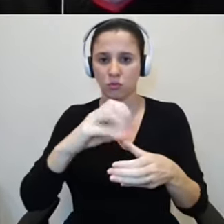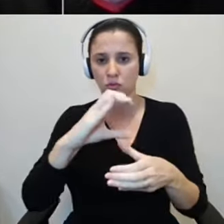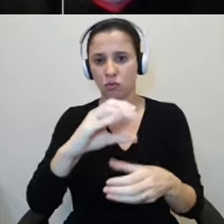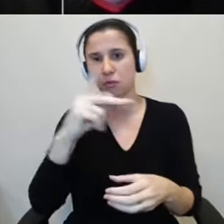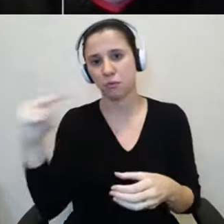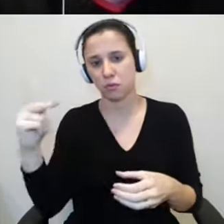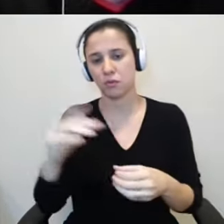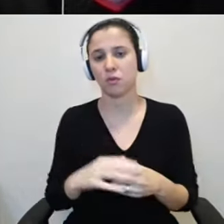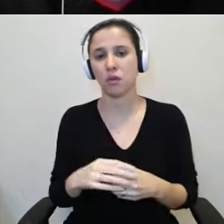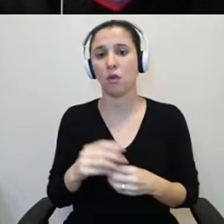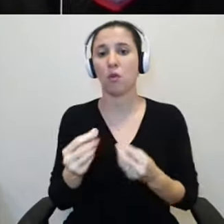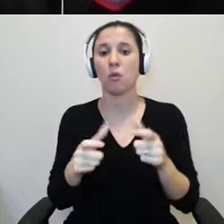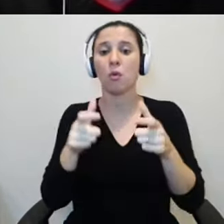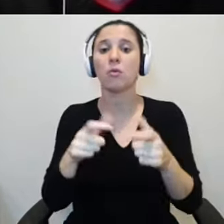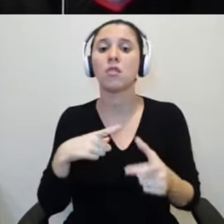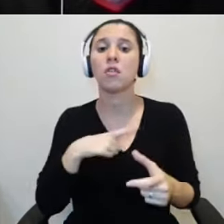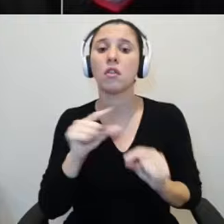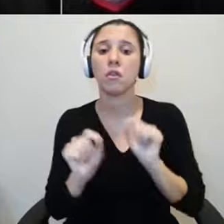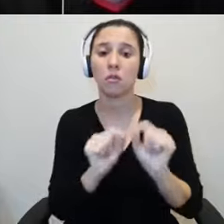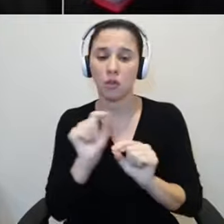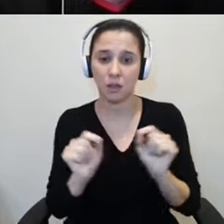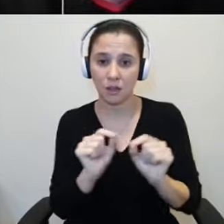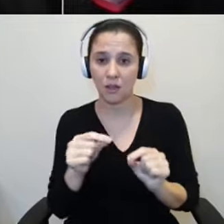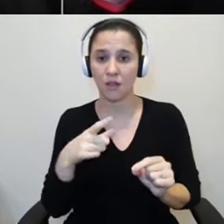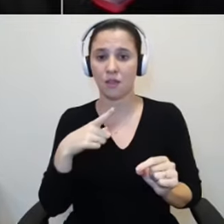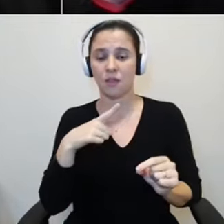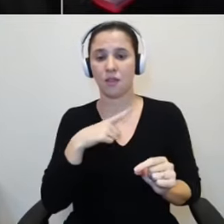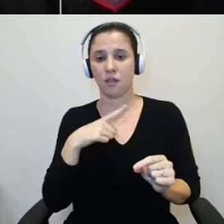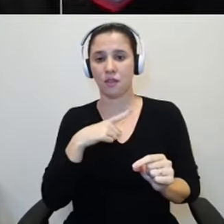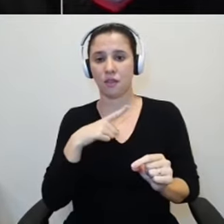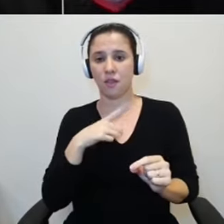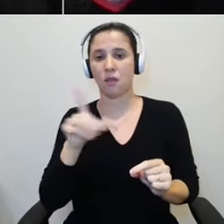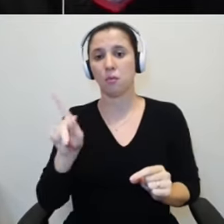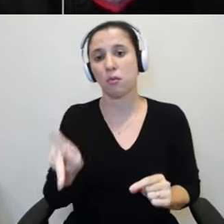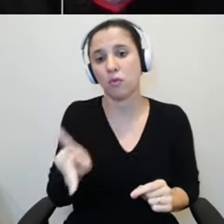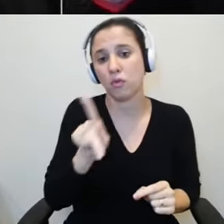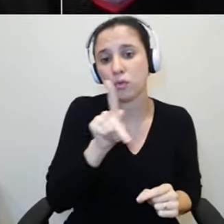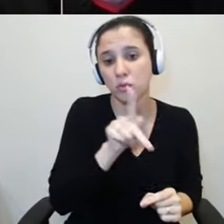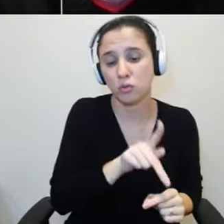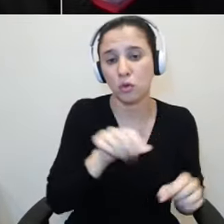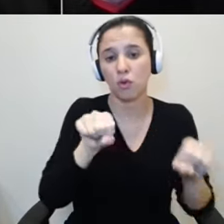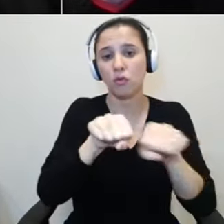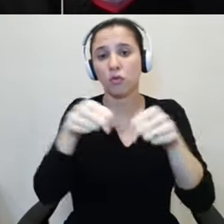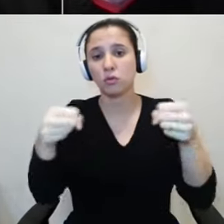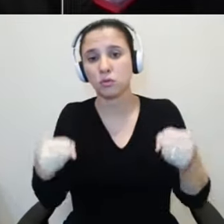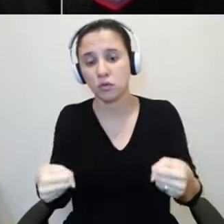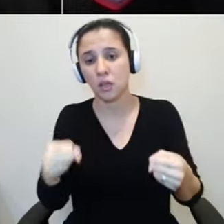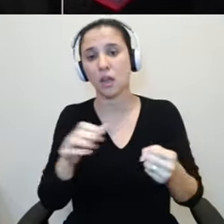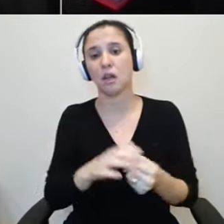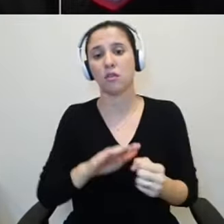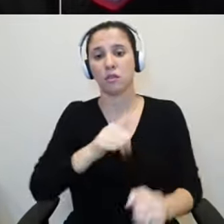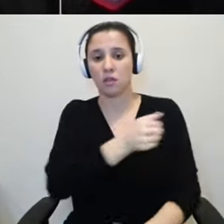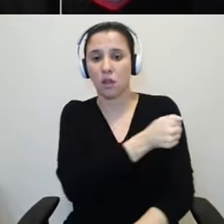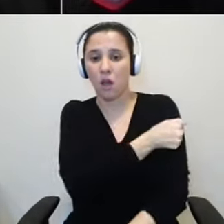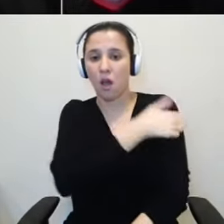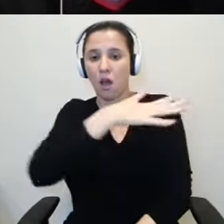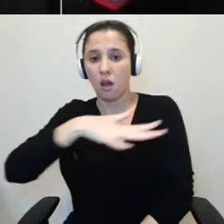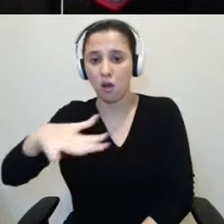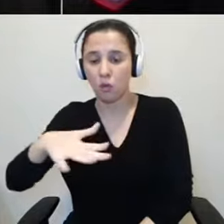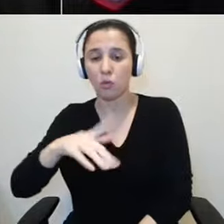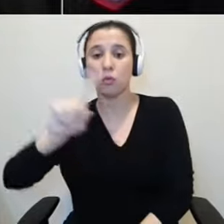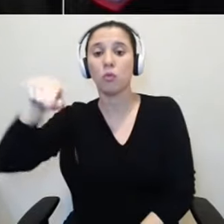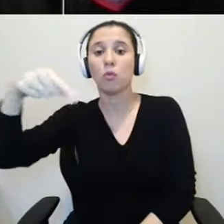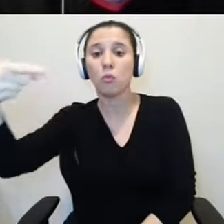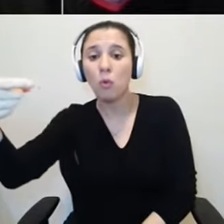onde ali nós temos servidores administrativos, docentes, estudantes, membros da comunidade externa, e ali se decide